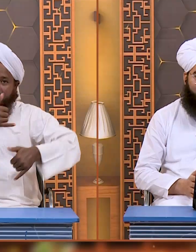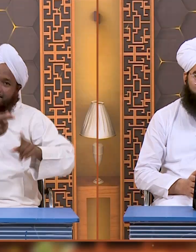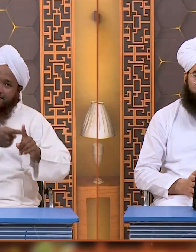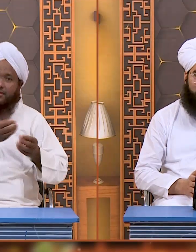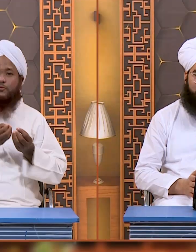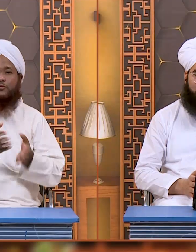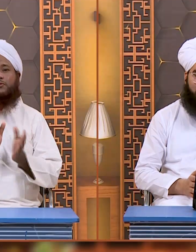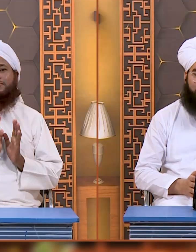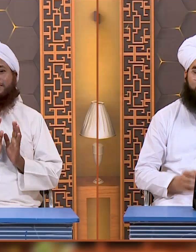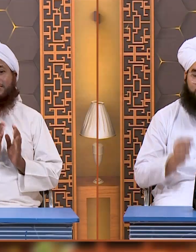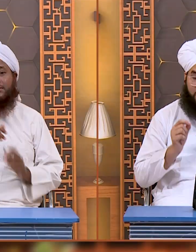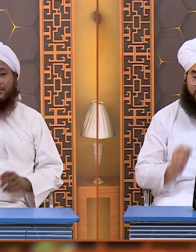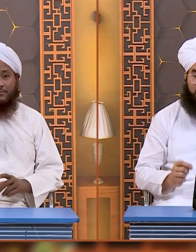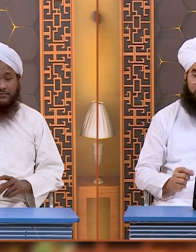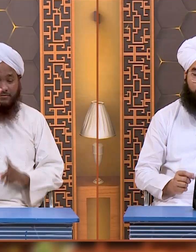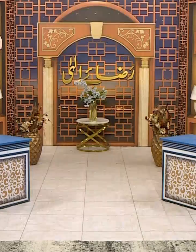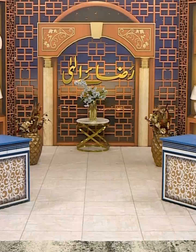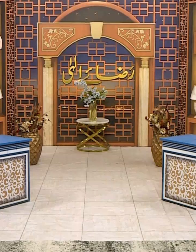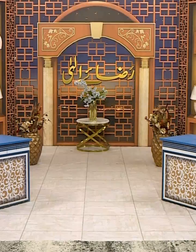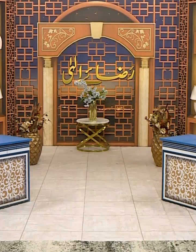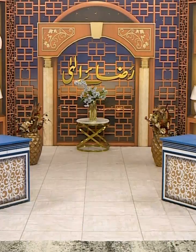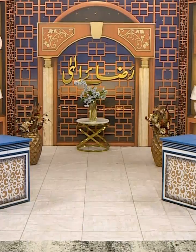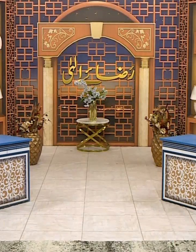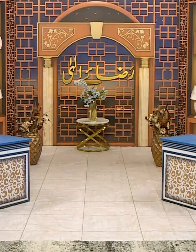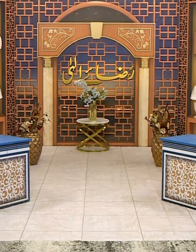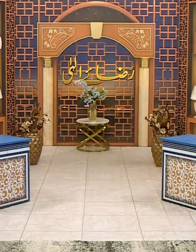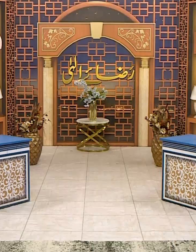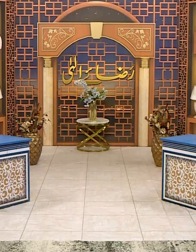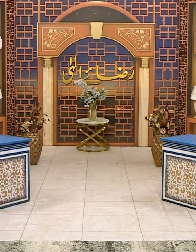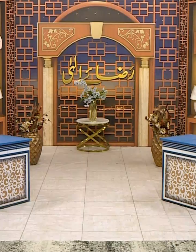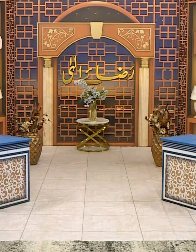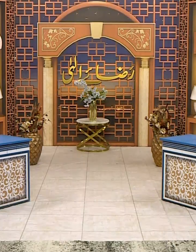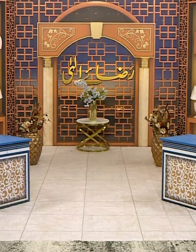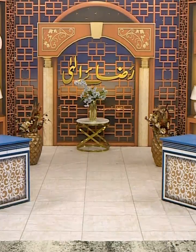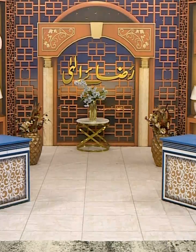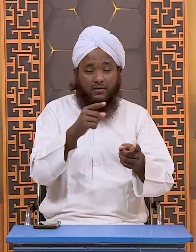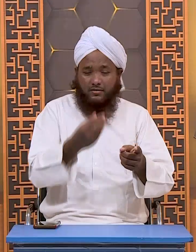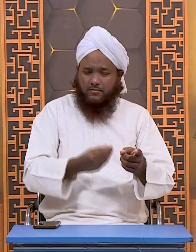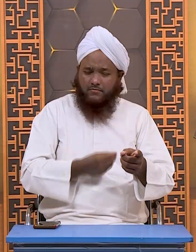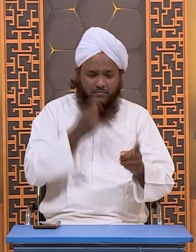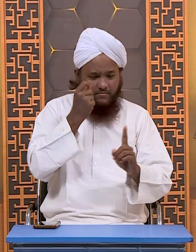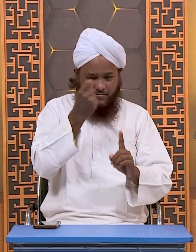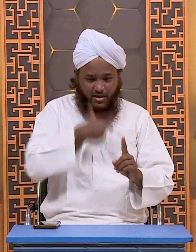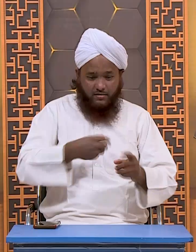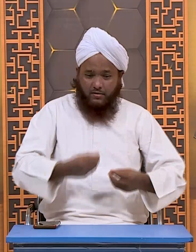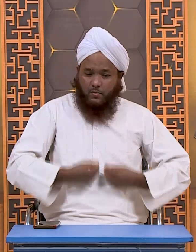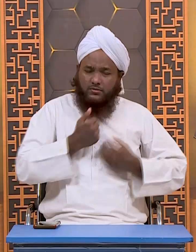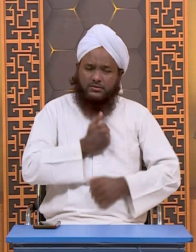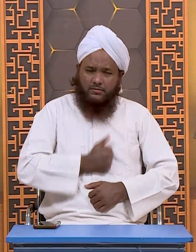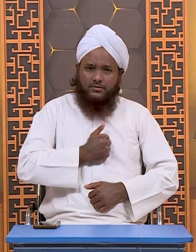پس اگر بندہ صبر کرے اللہ اس بندے کو چن لیتا ہے اور اگر وہ راضی رہے تو اس کو برگزیدہ بنا لیتا ہے. سبحان اللہ.